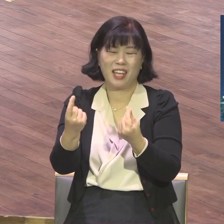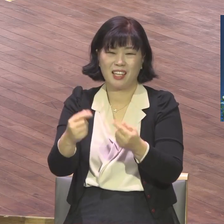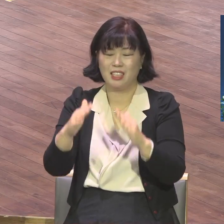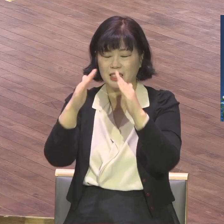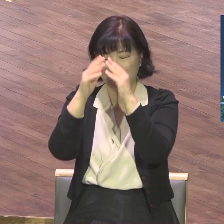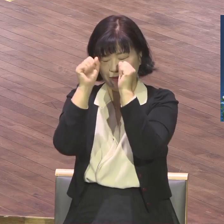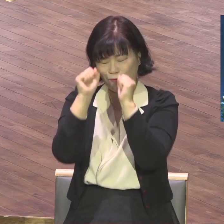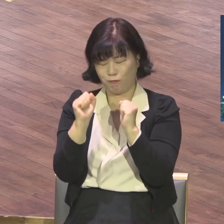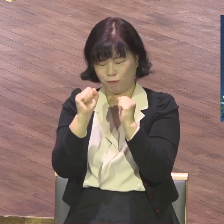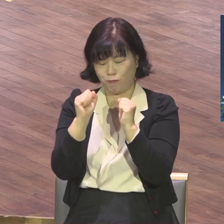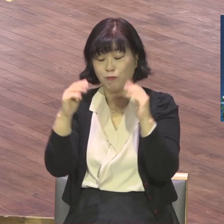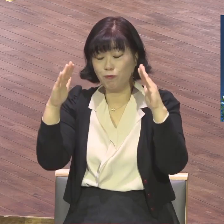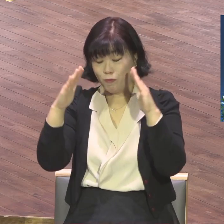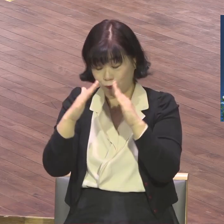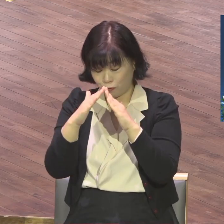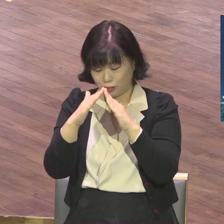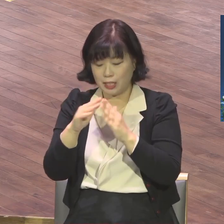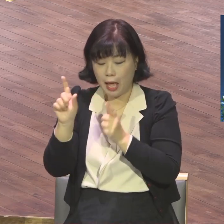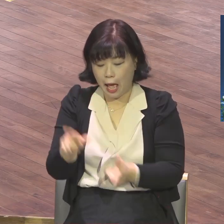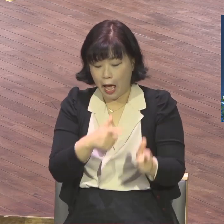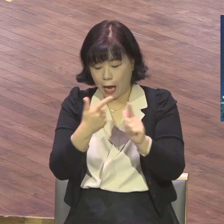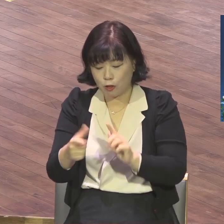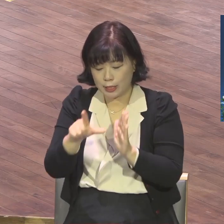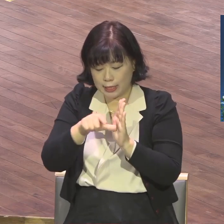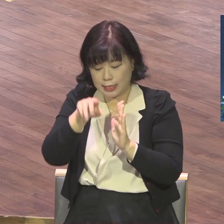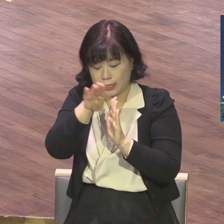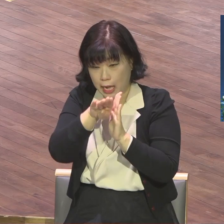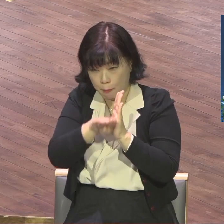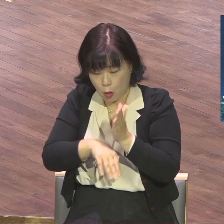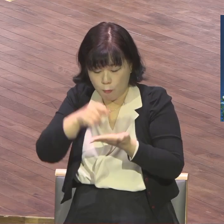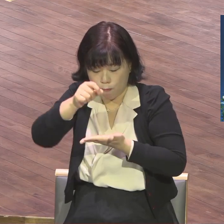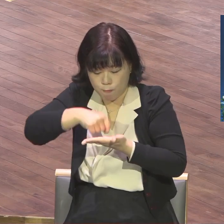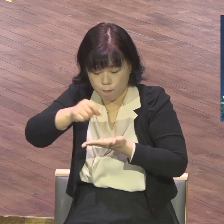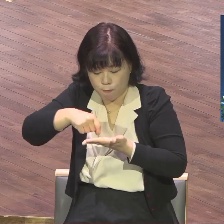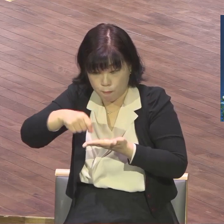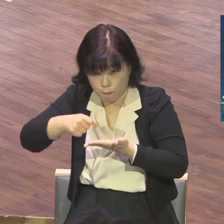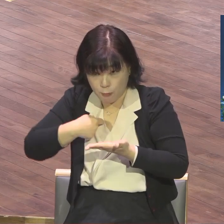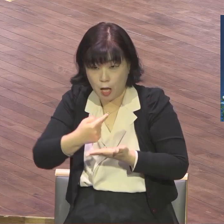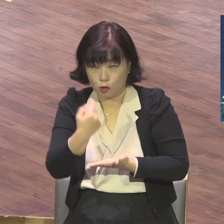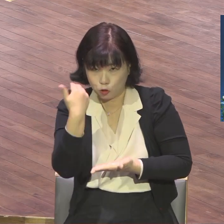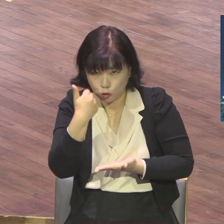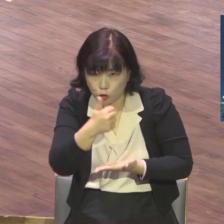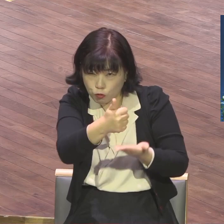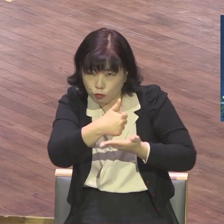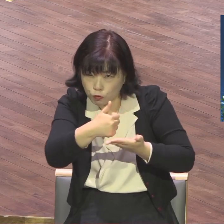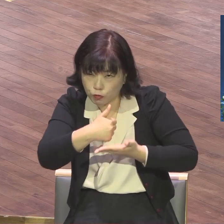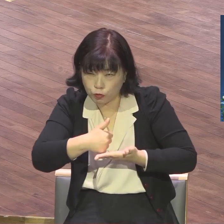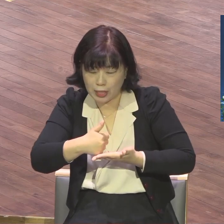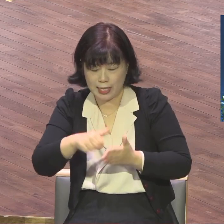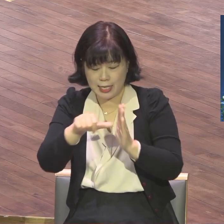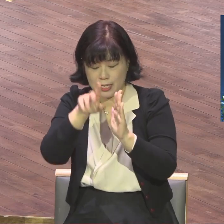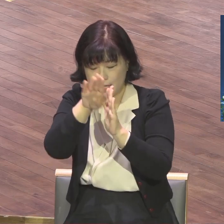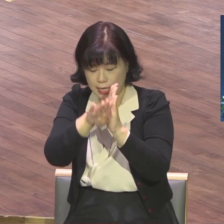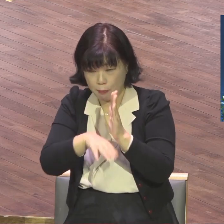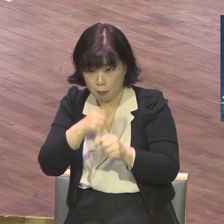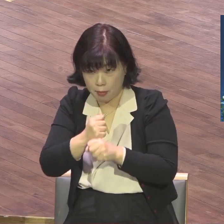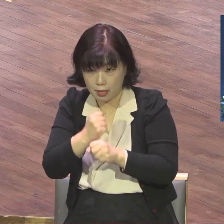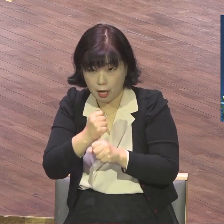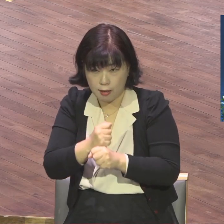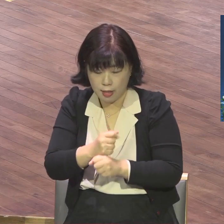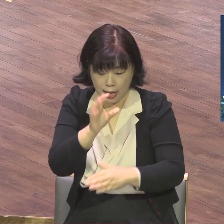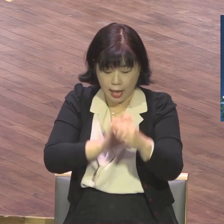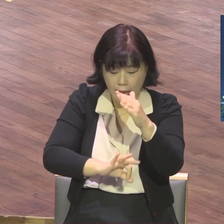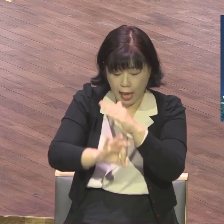스케줄을 정해서 하루 종일 많은 사람들을 만나서 하나님의 나라와 예수가 그리스도 되심을 증거했어요. 한마디로